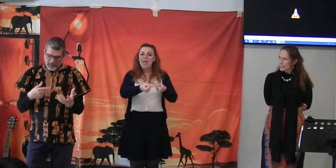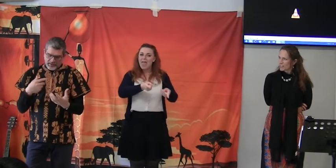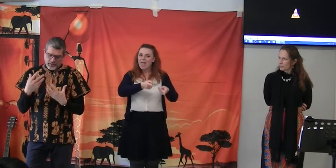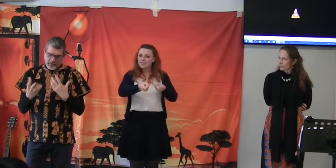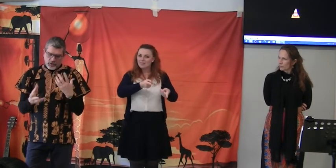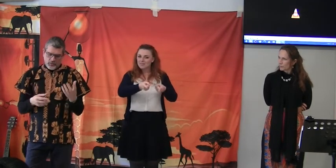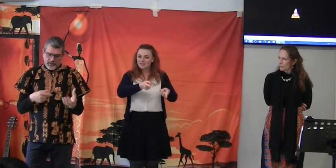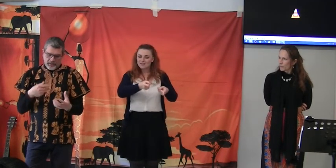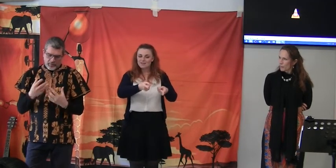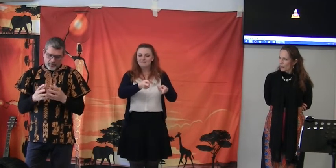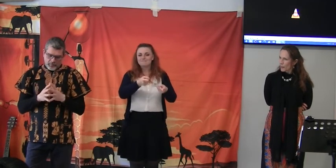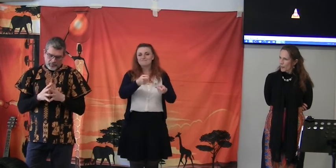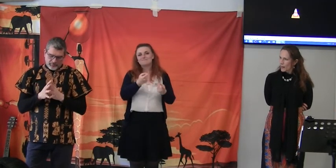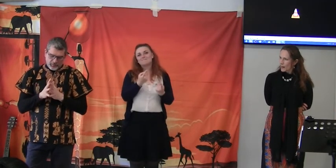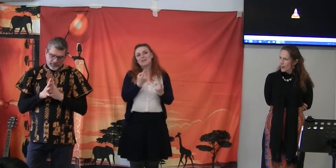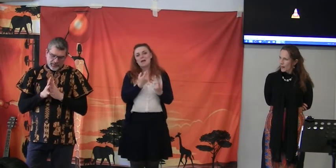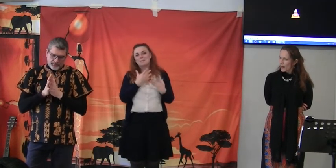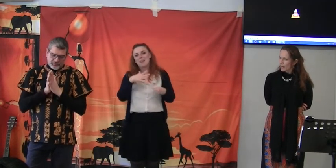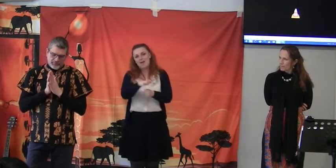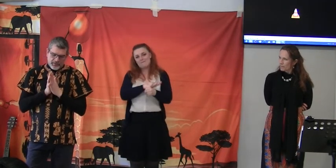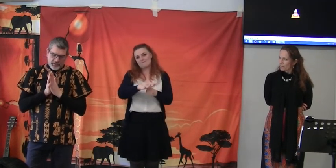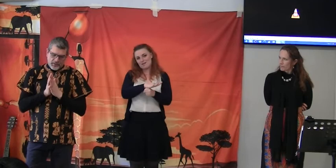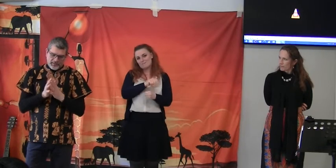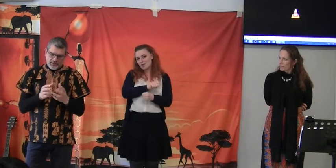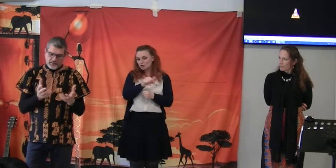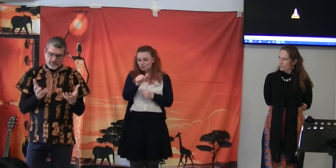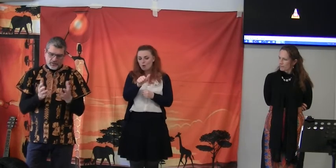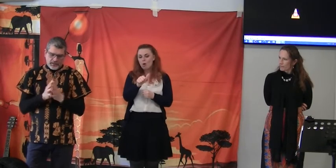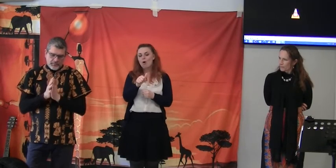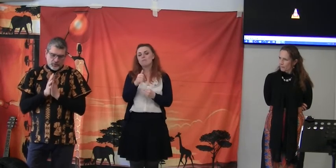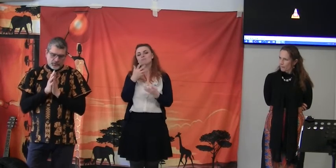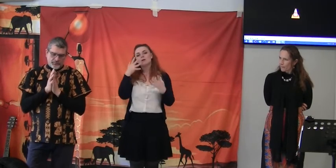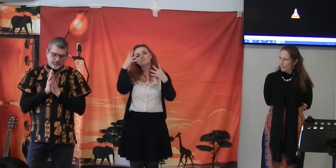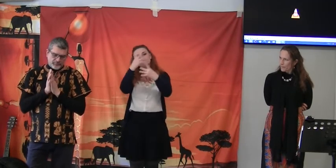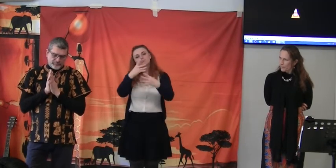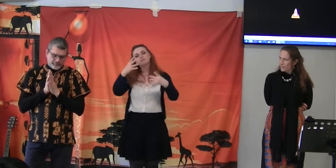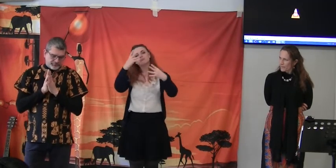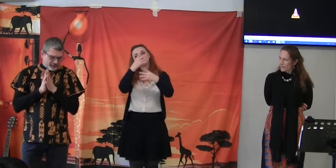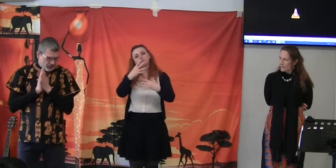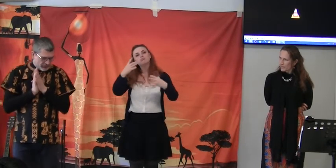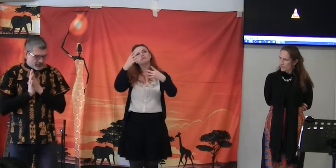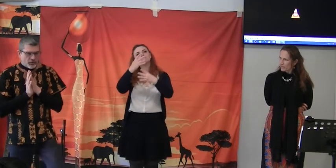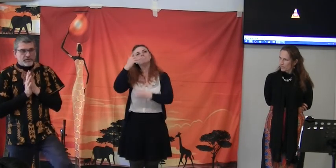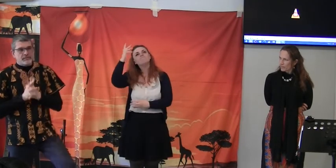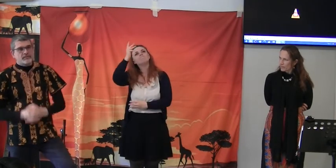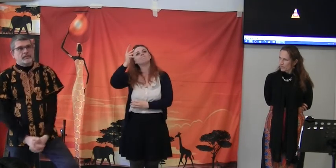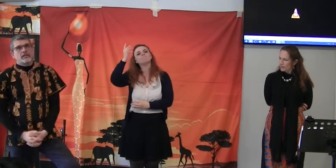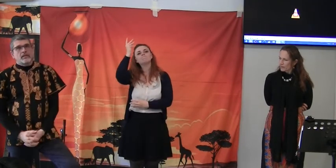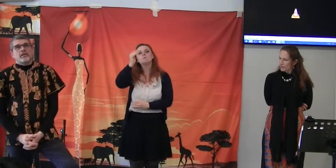e cercare di capire come poter vivere questa transizione, che è molto forte per